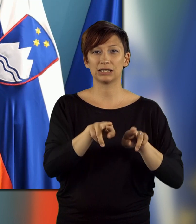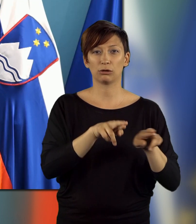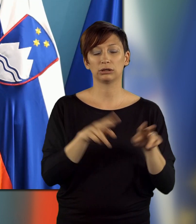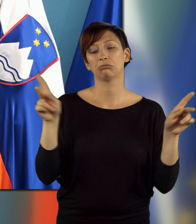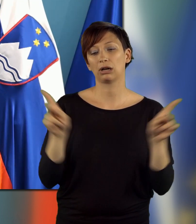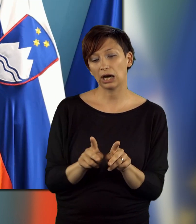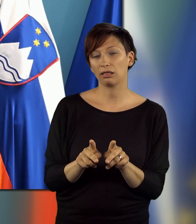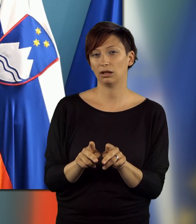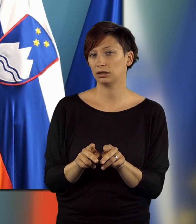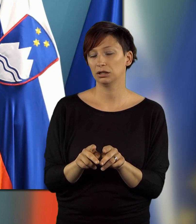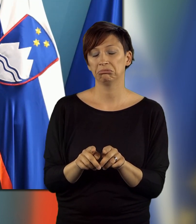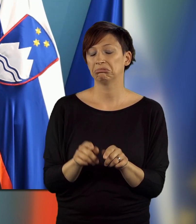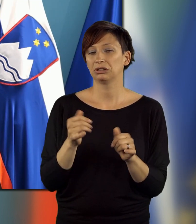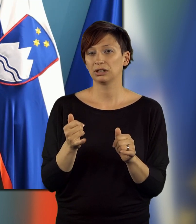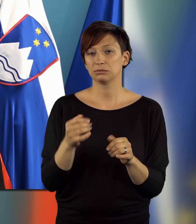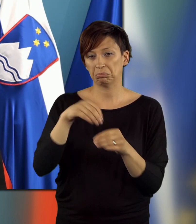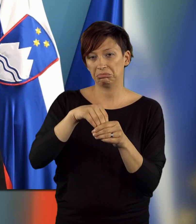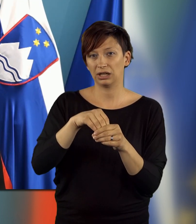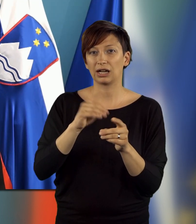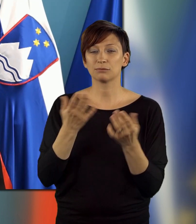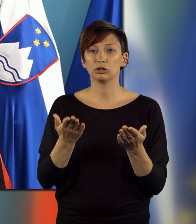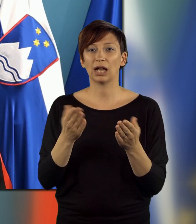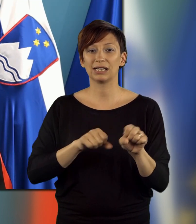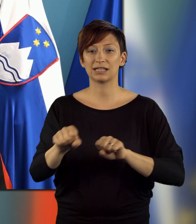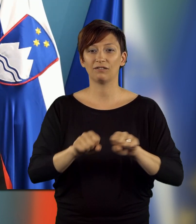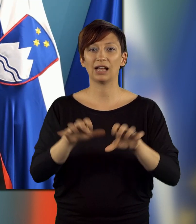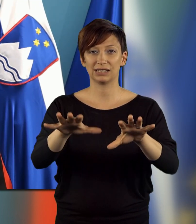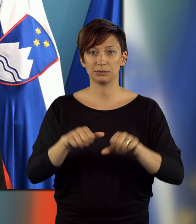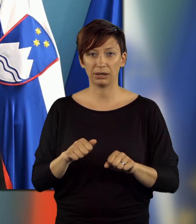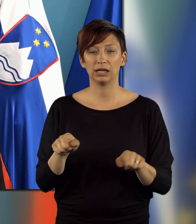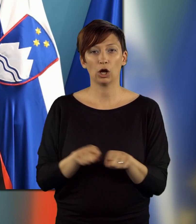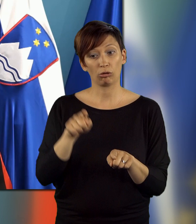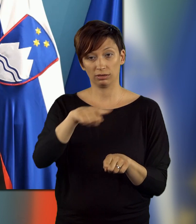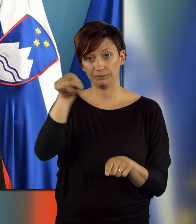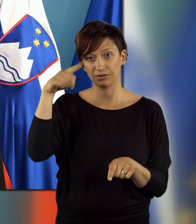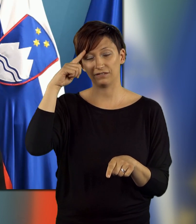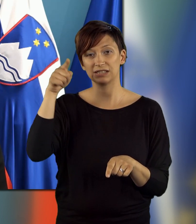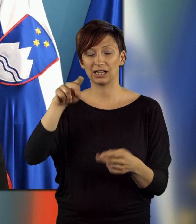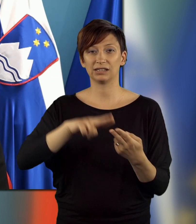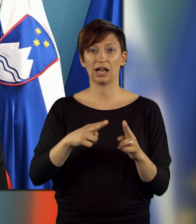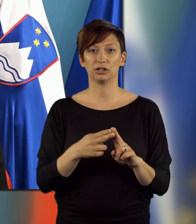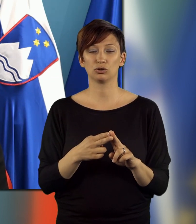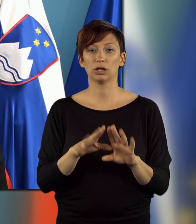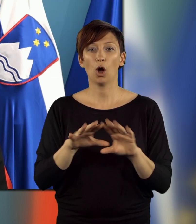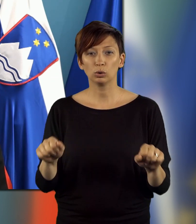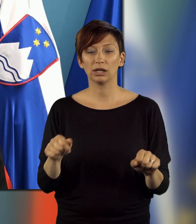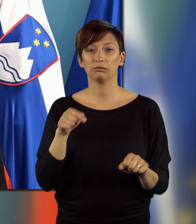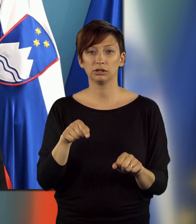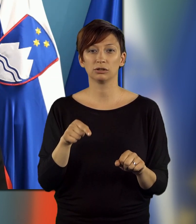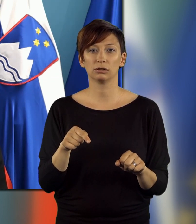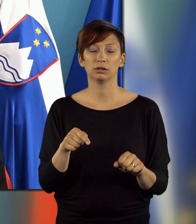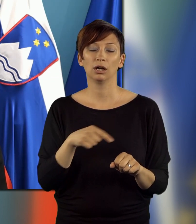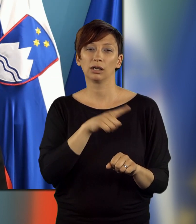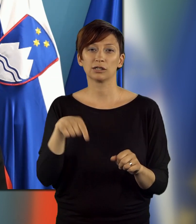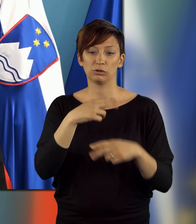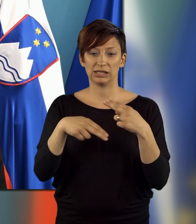kratek povzetek tega, kar smo danes tudi na vladi sprejeli in kot veste, na ta način udejanjamo tisto, k čemur smo